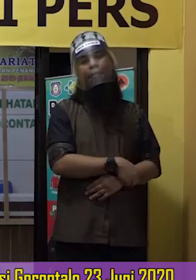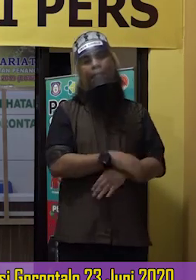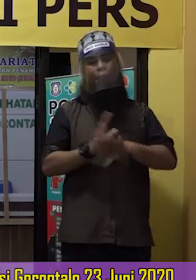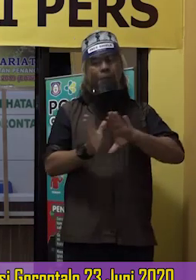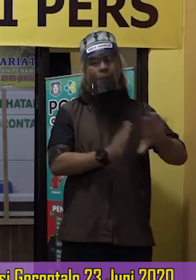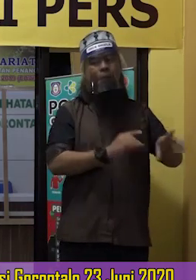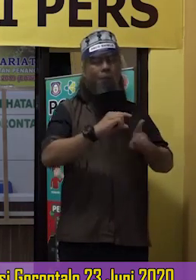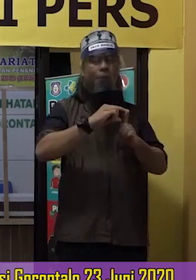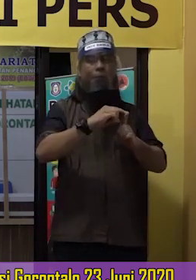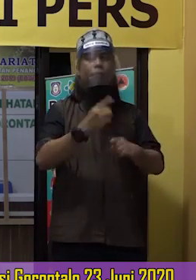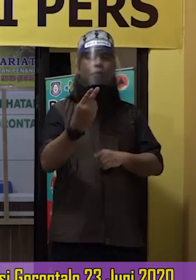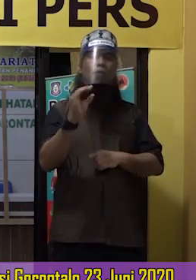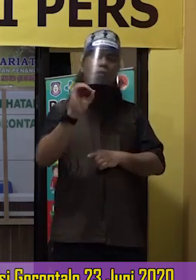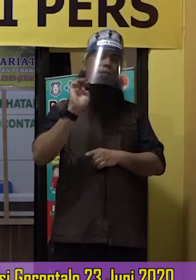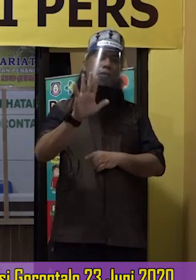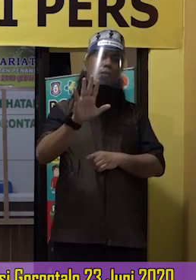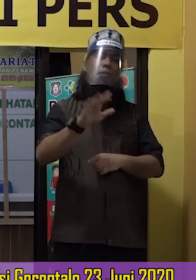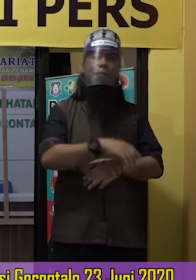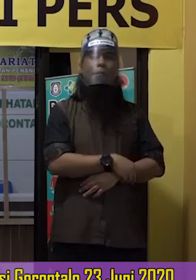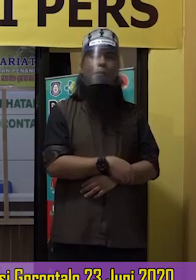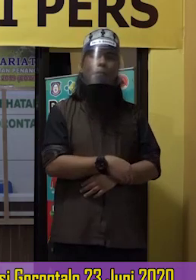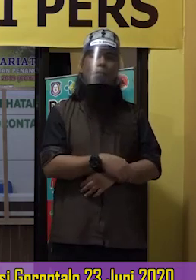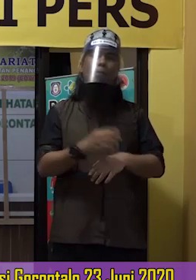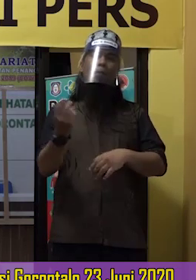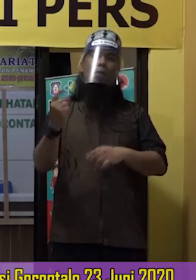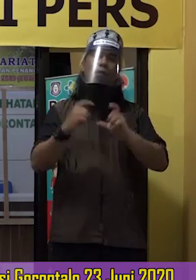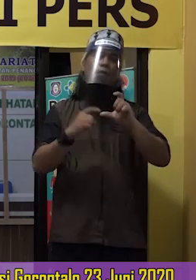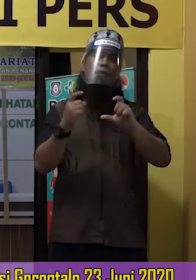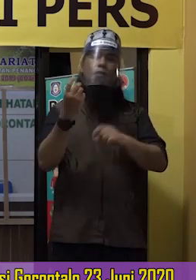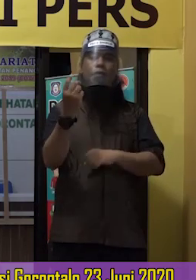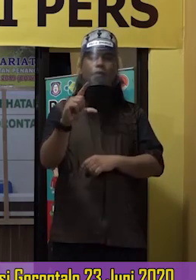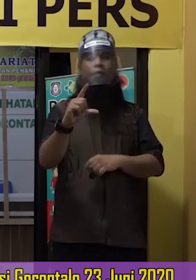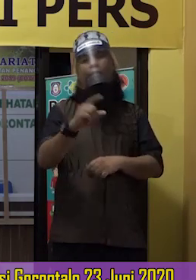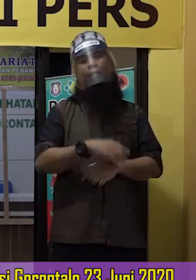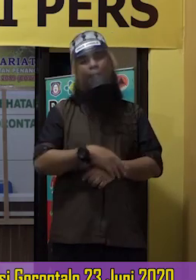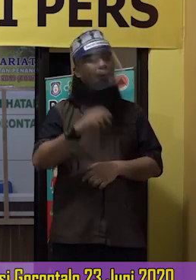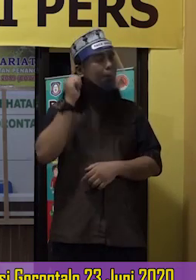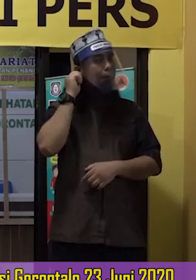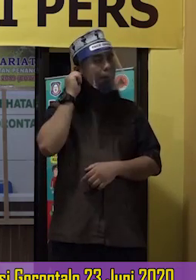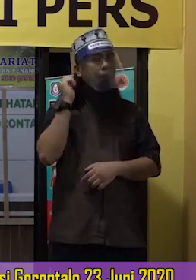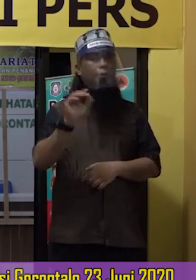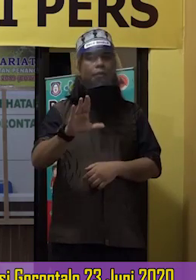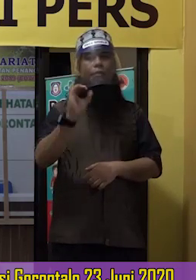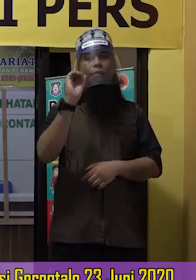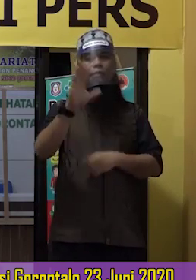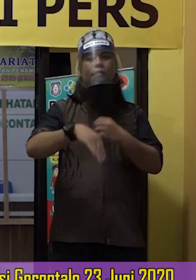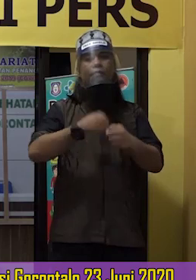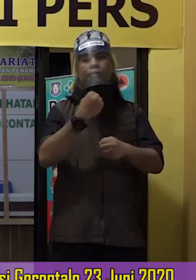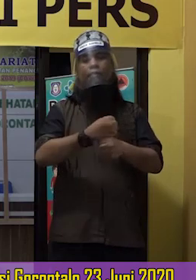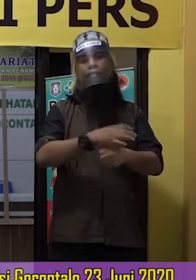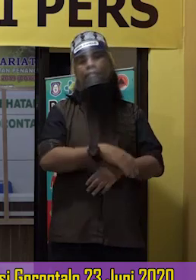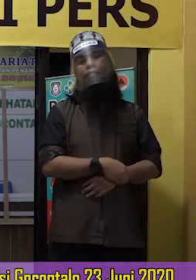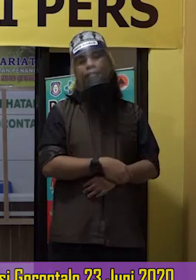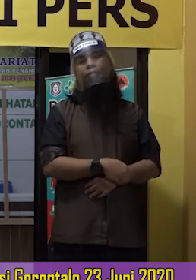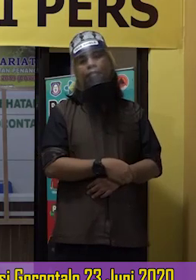yang sembuh adalah pasien 205, RSL, perempuan 50 tahun,